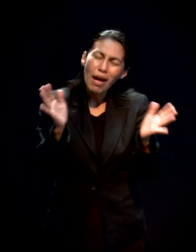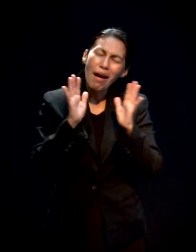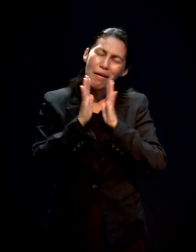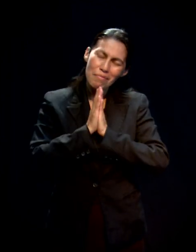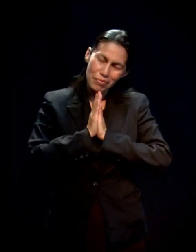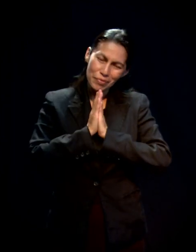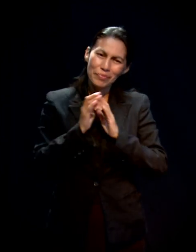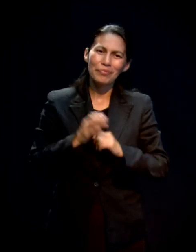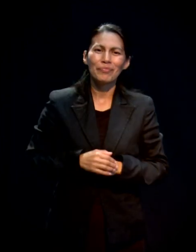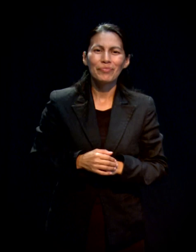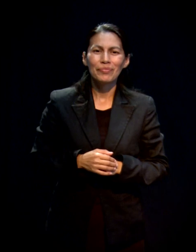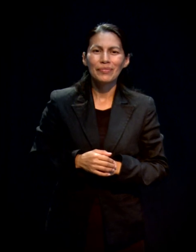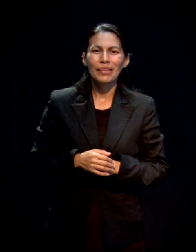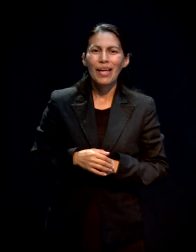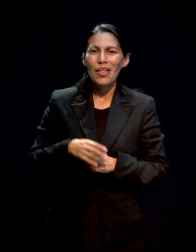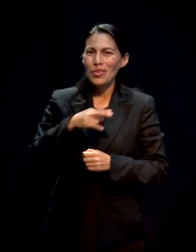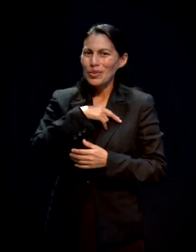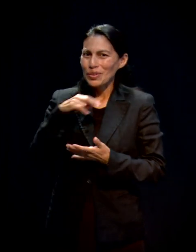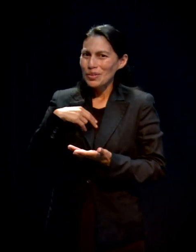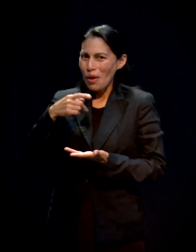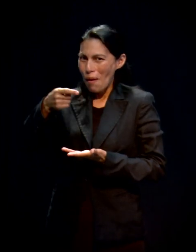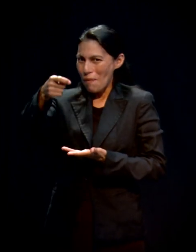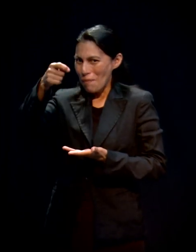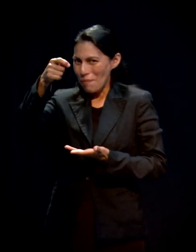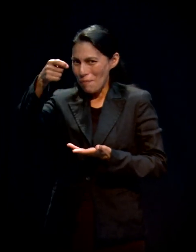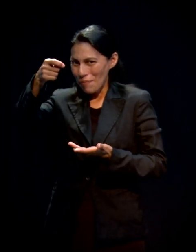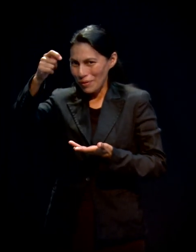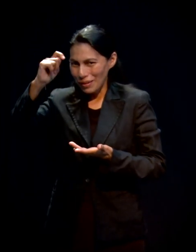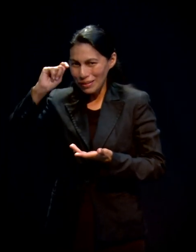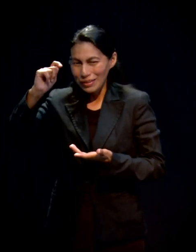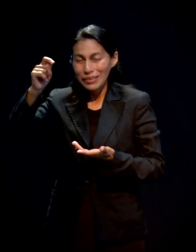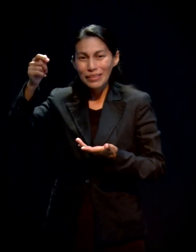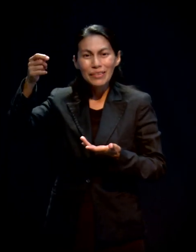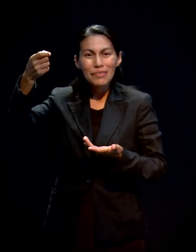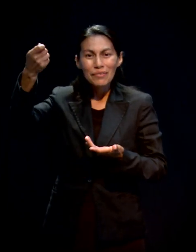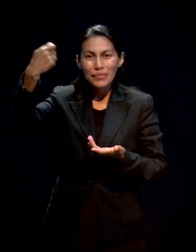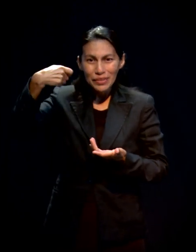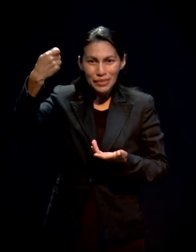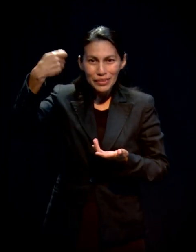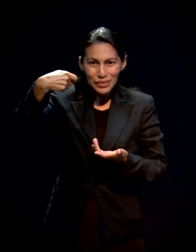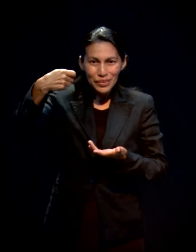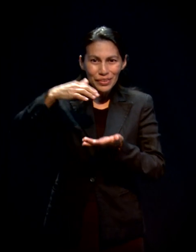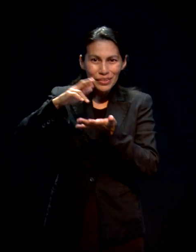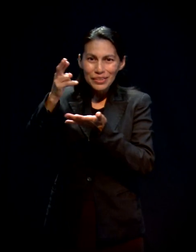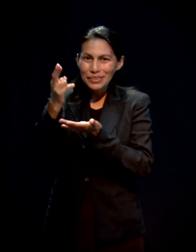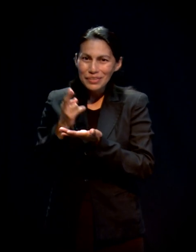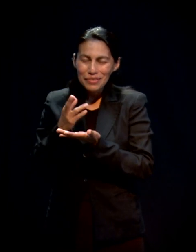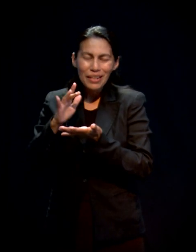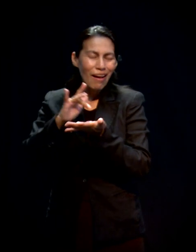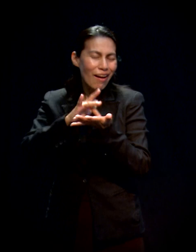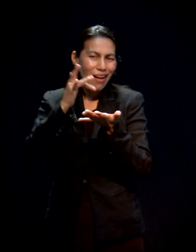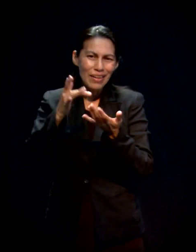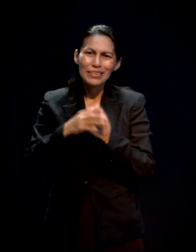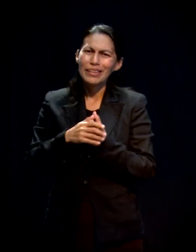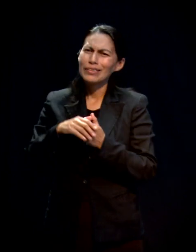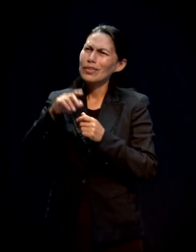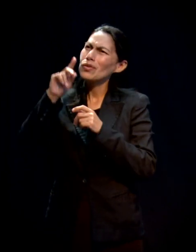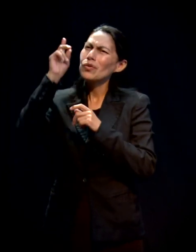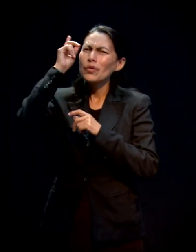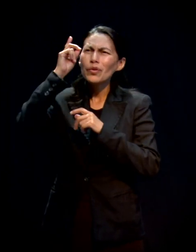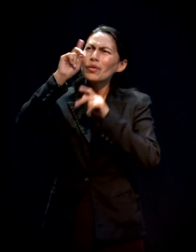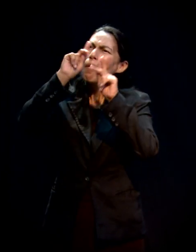bendición más grande no podemos tener es la paz que solo dios sabe dar este el no esther